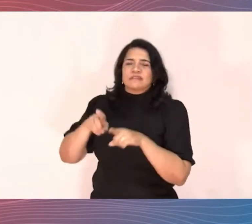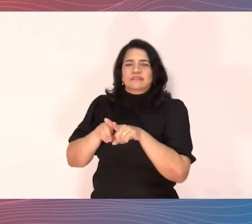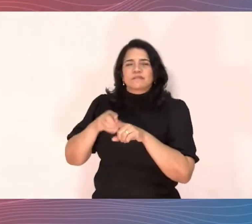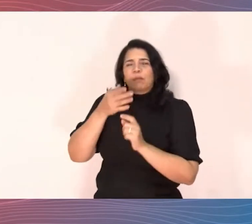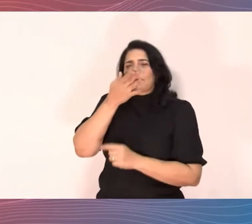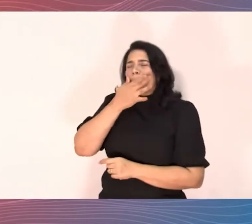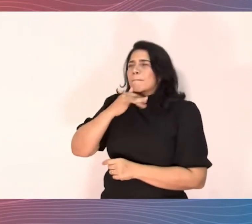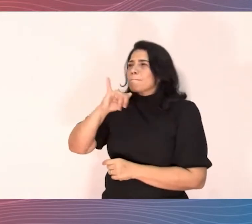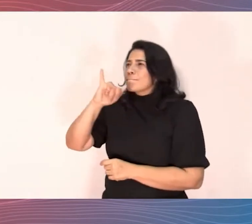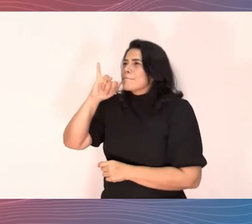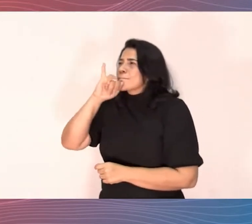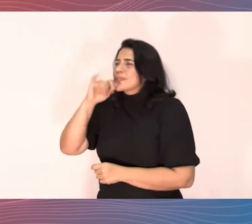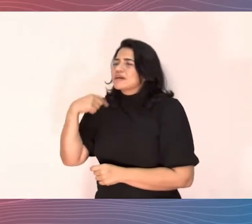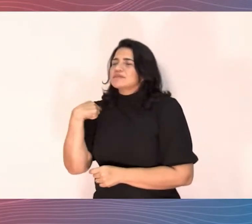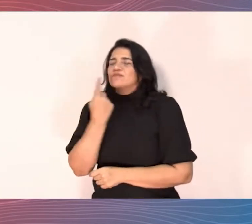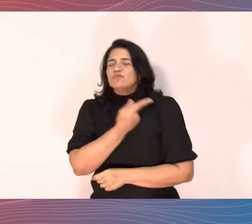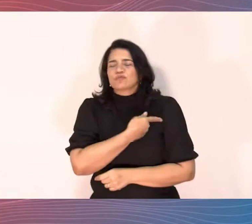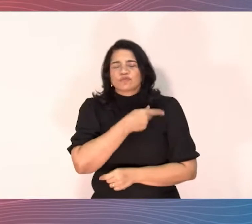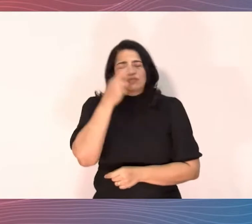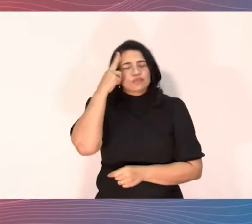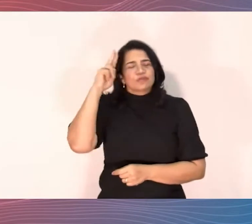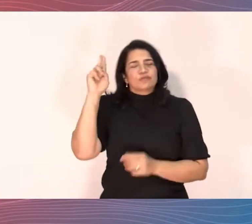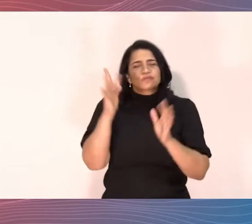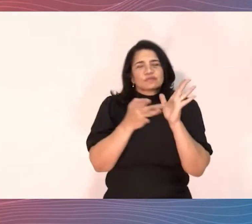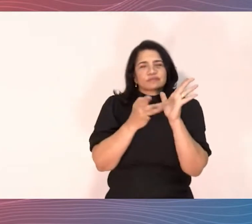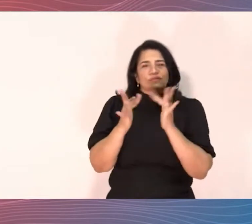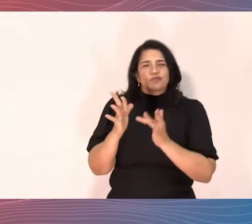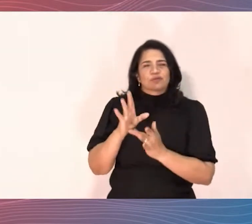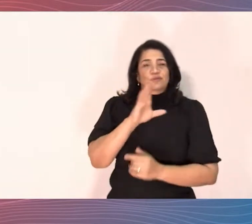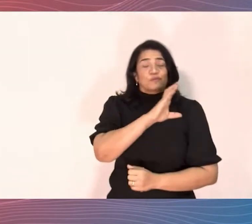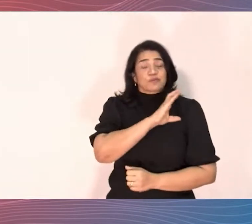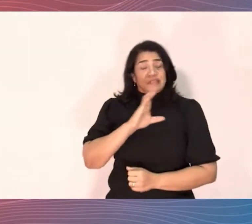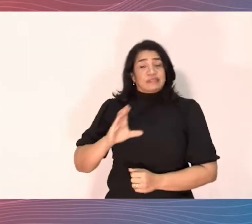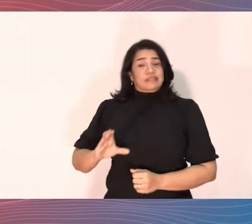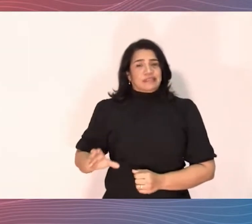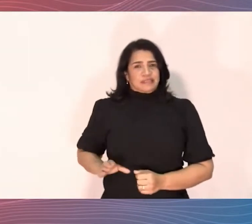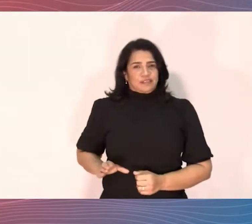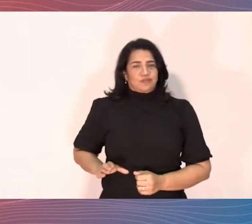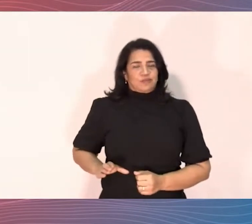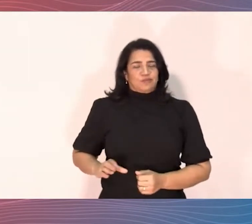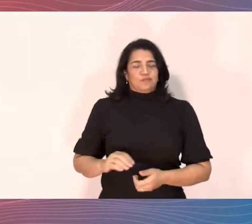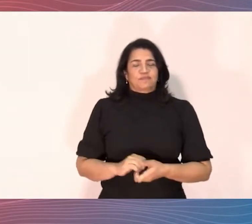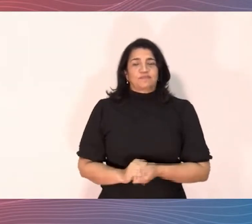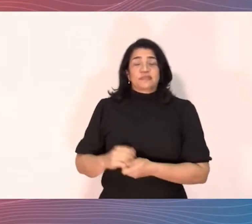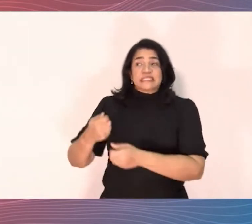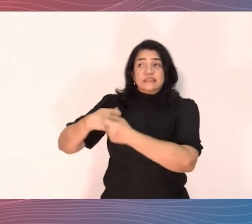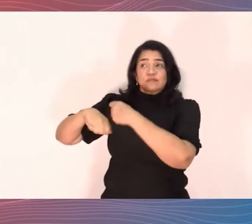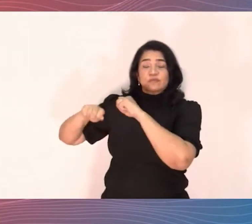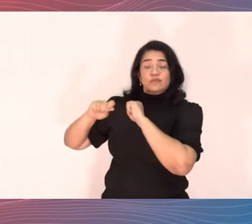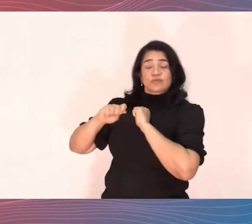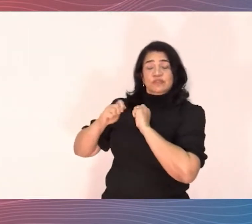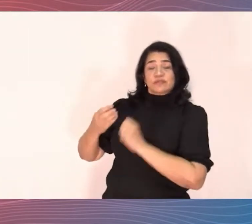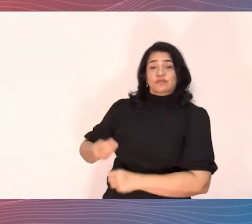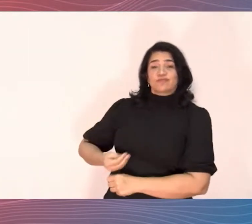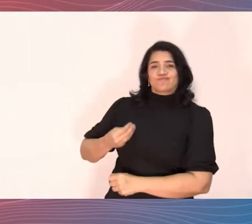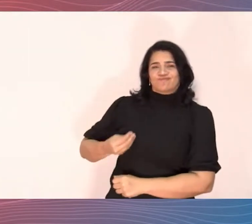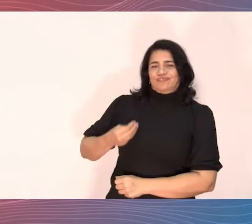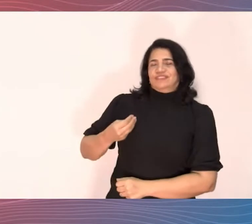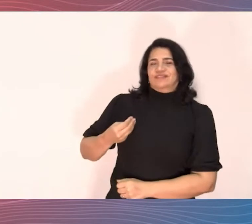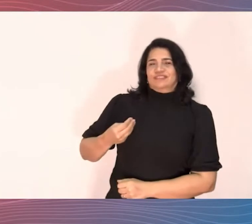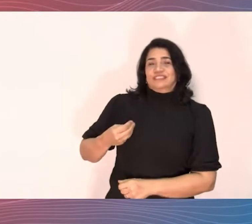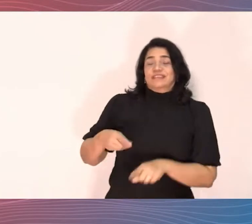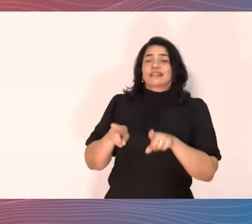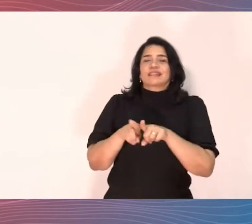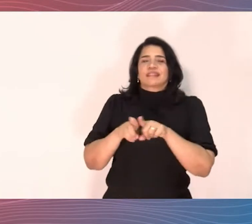uma viva esperança, mediante a ressurreição de Jesus Cristo dentre os